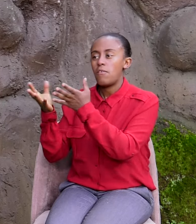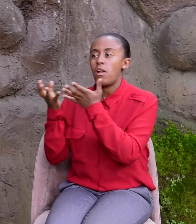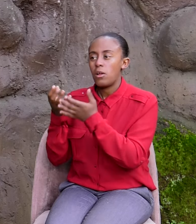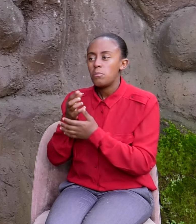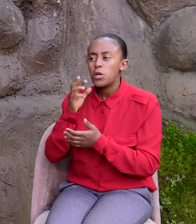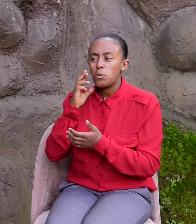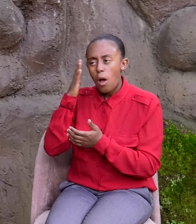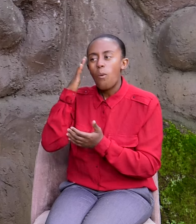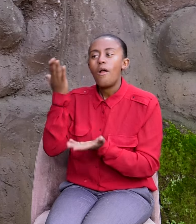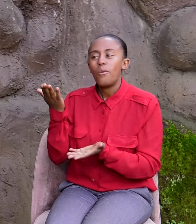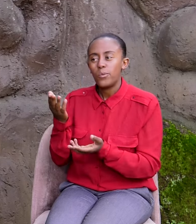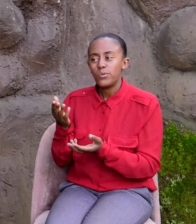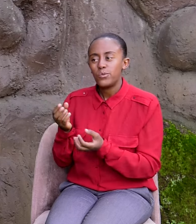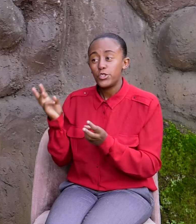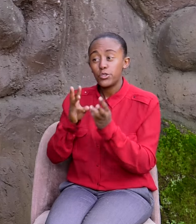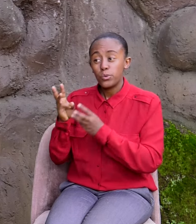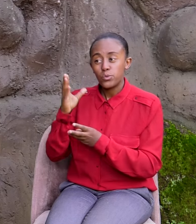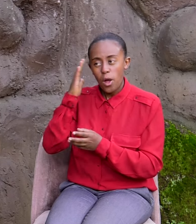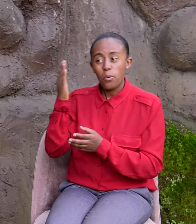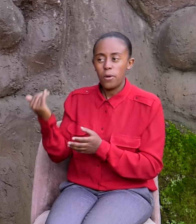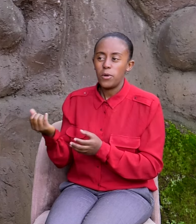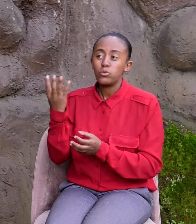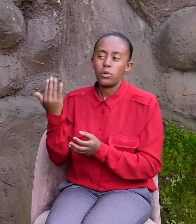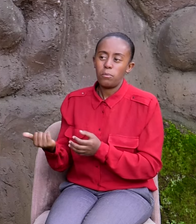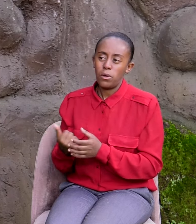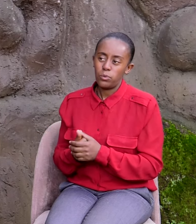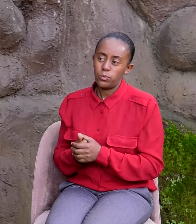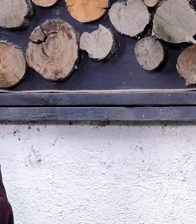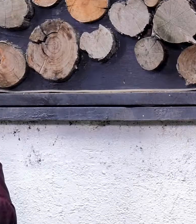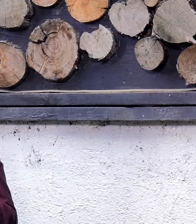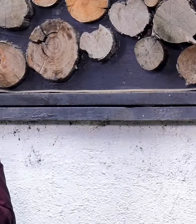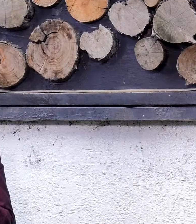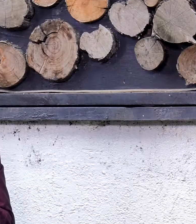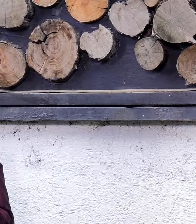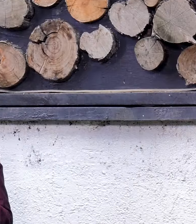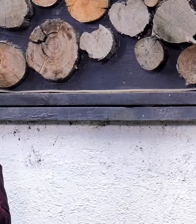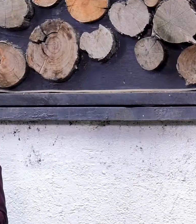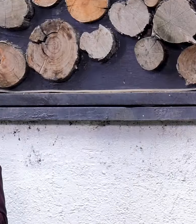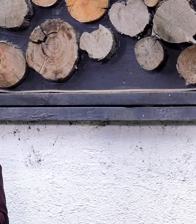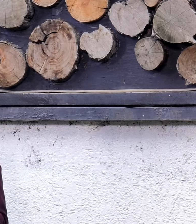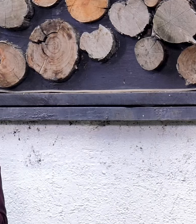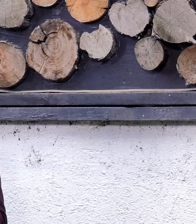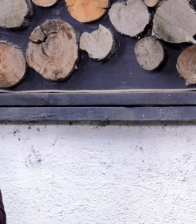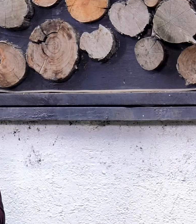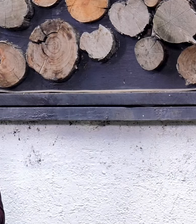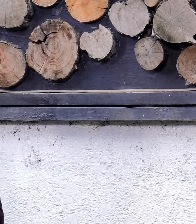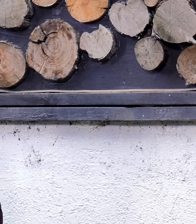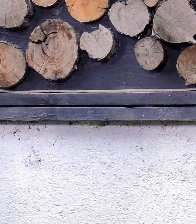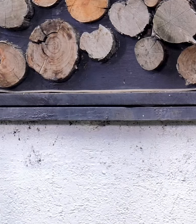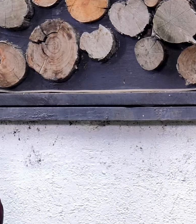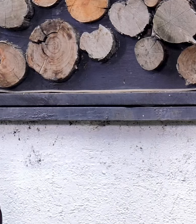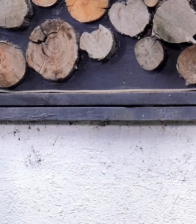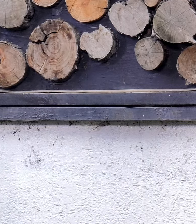ለምን ስለማቀው የነበሩ ክፍተቶች ብዙ ስለሆኑ ማለት ነው። ምቹ ባልሆነው ሁኔታ